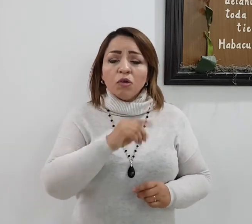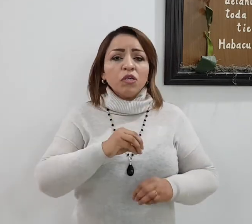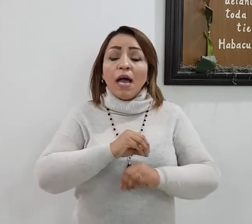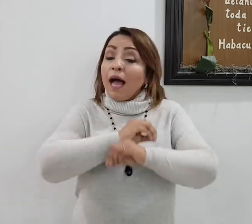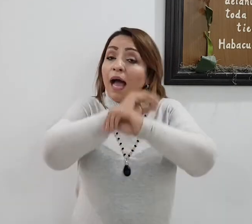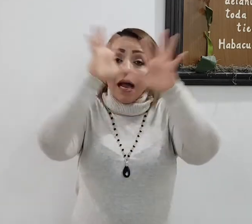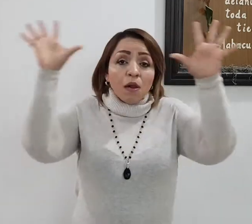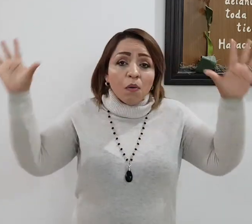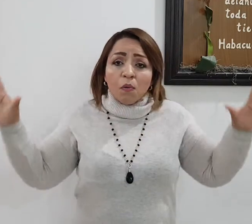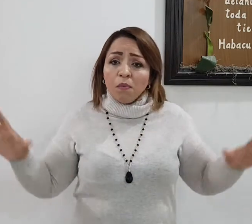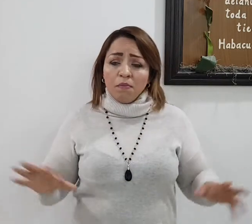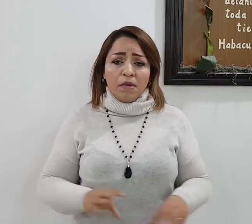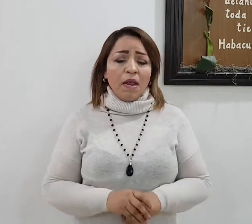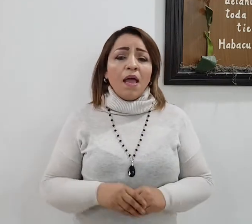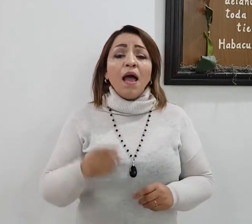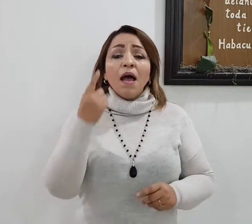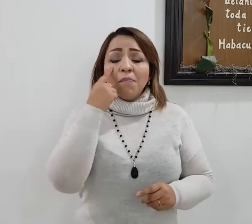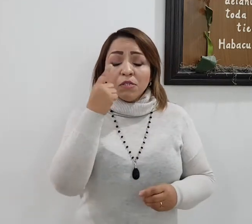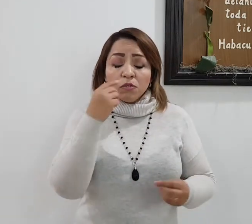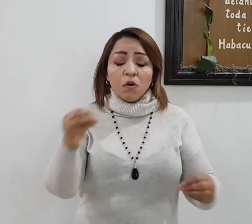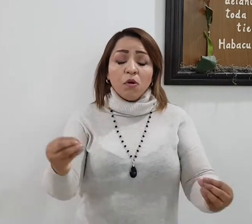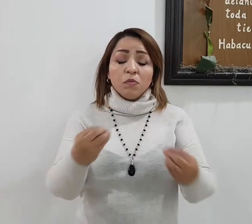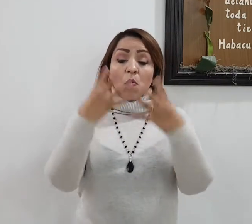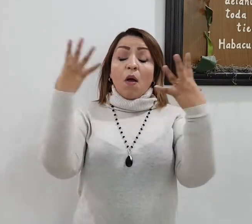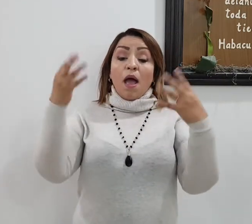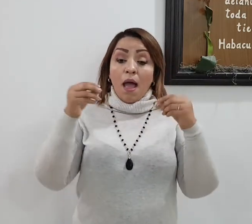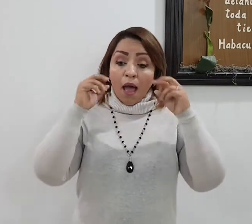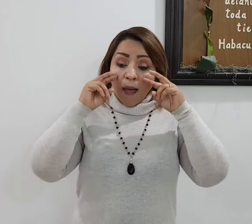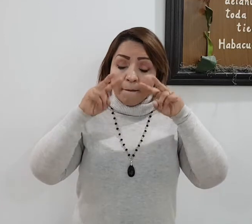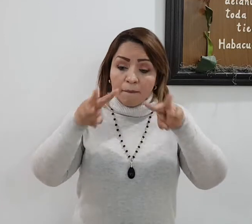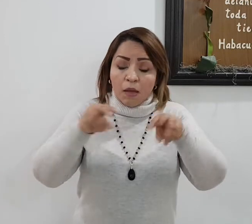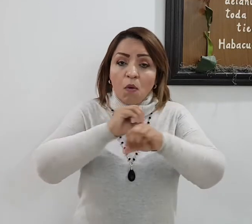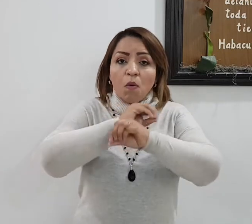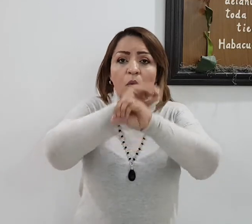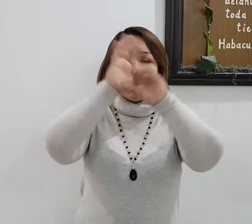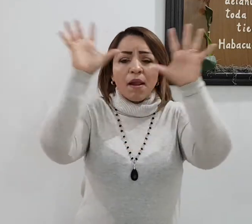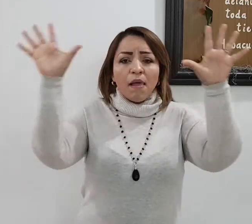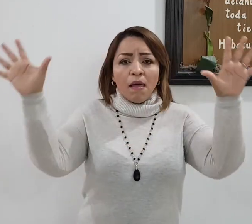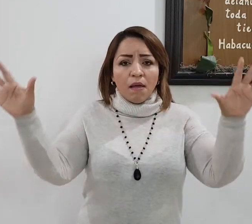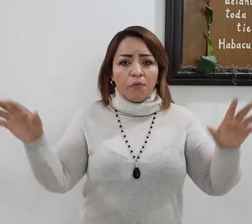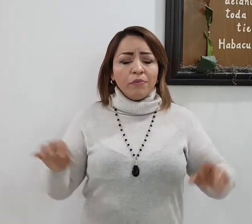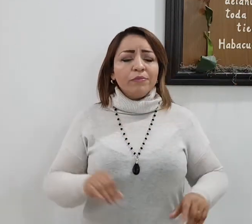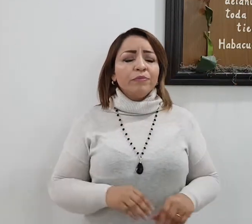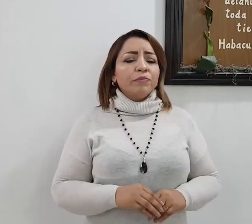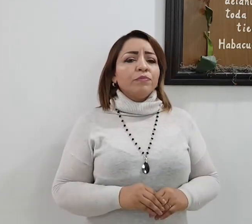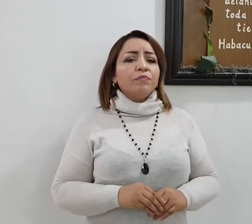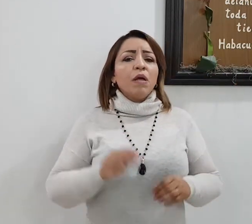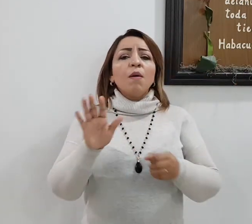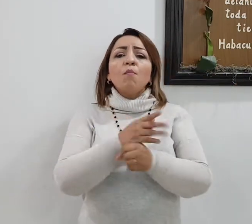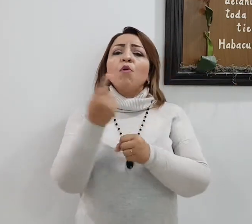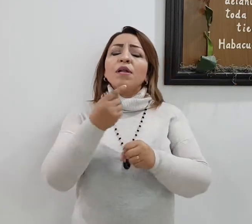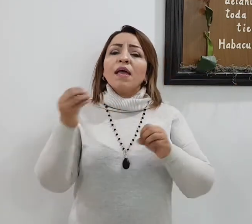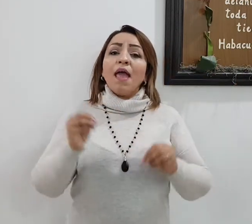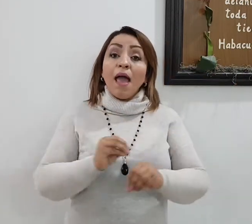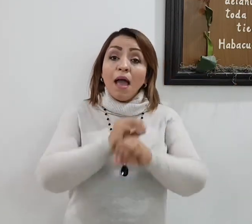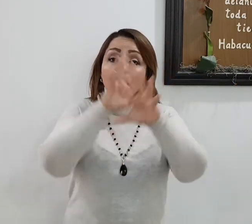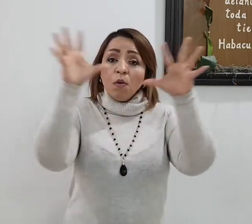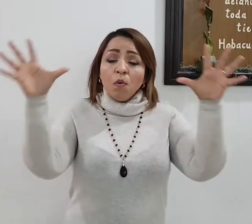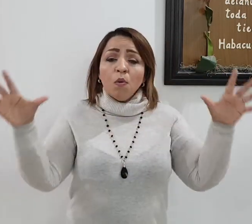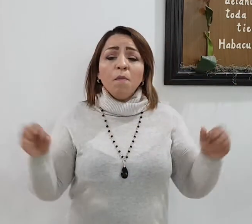a la palabra y decimos: esto es lo que necesitaba oír del Señor? Porque alumbra los preceptos del Señor. Dice el versículo 9: el